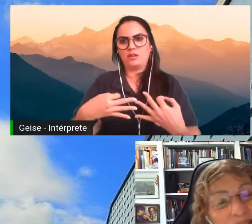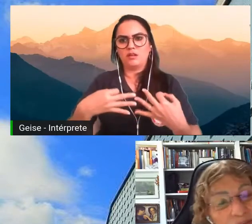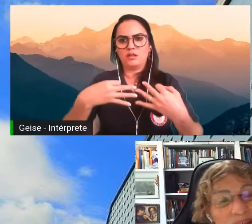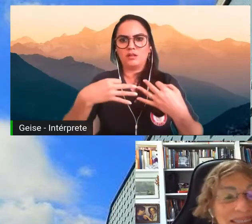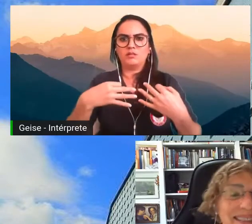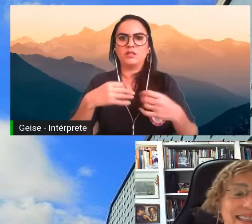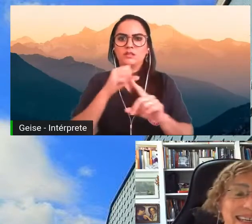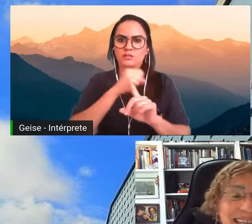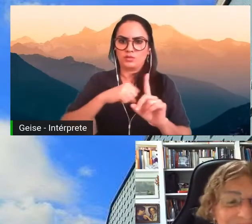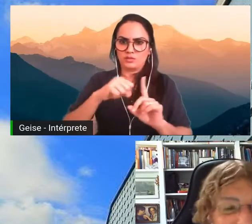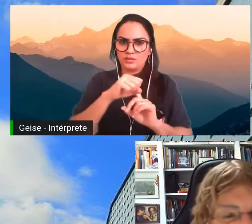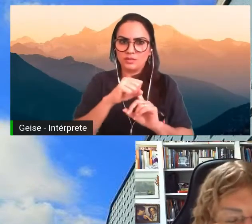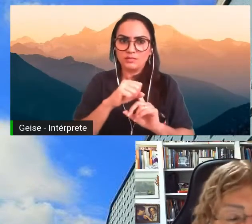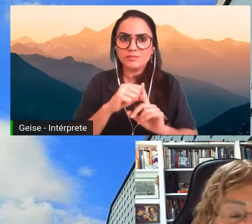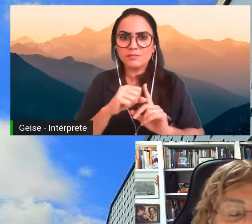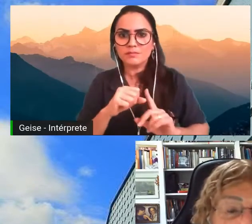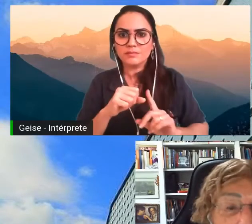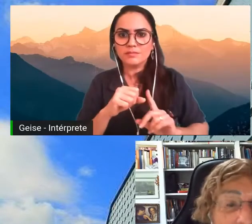desculpe.